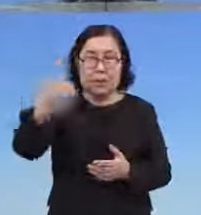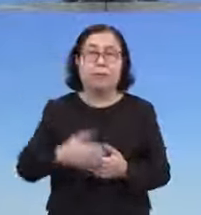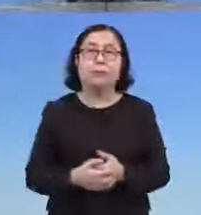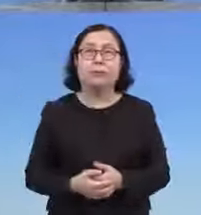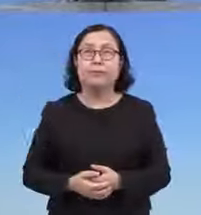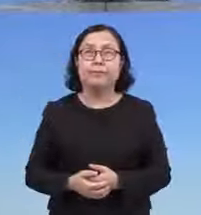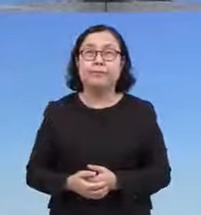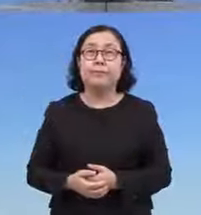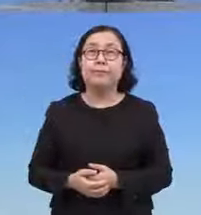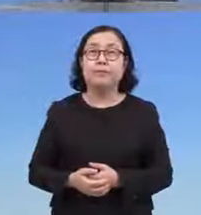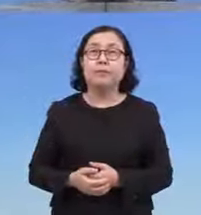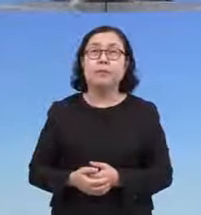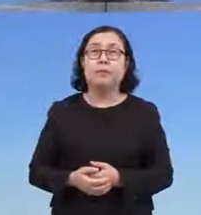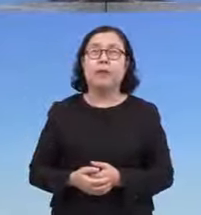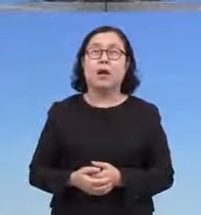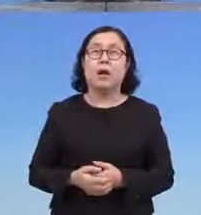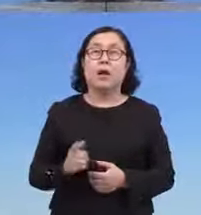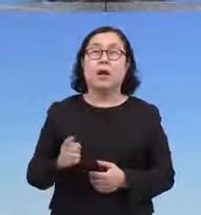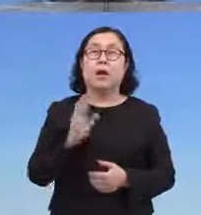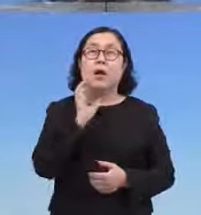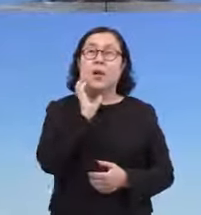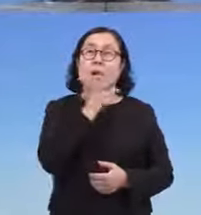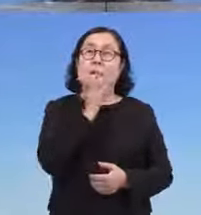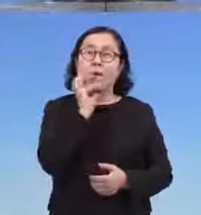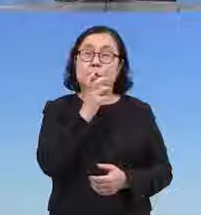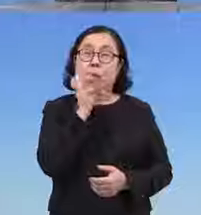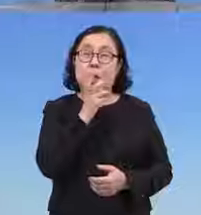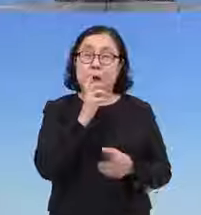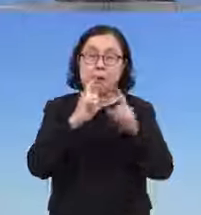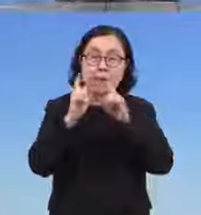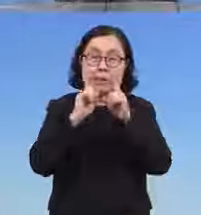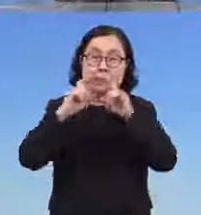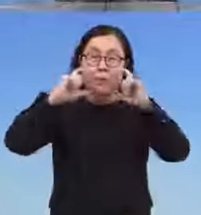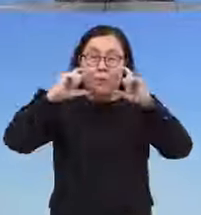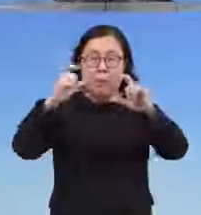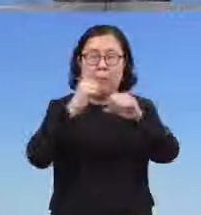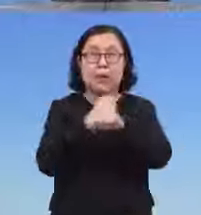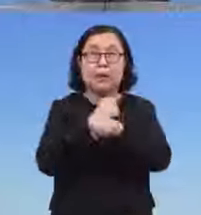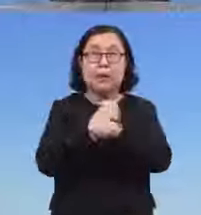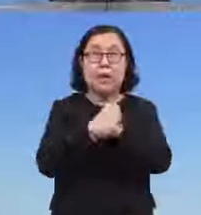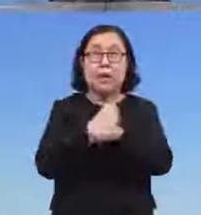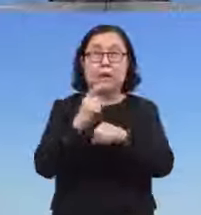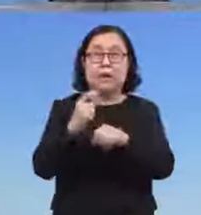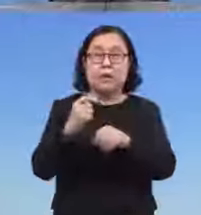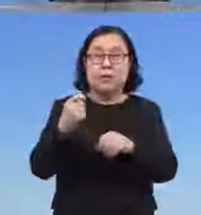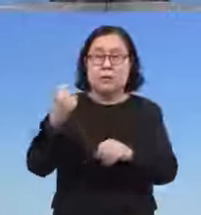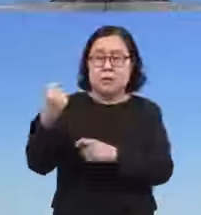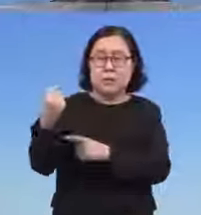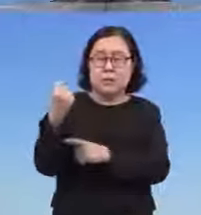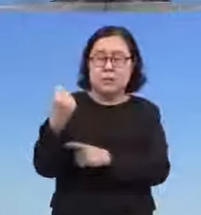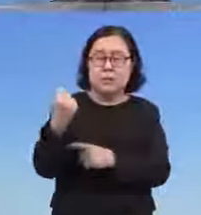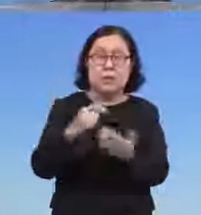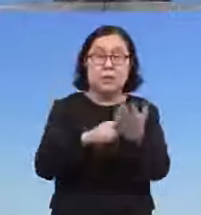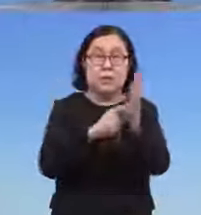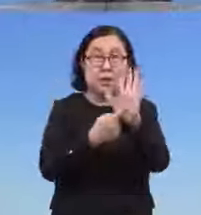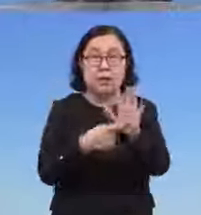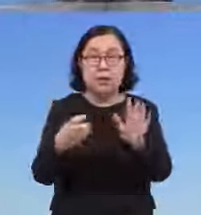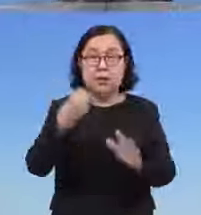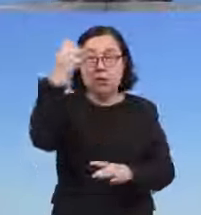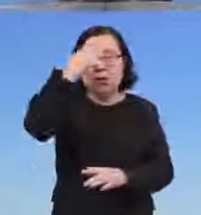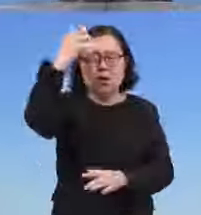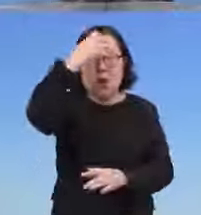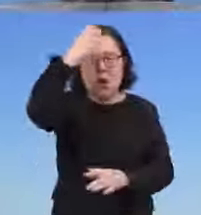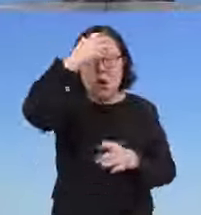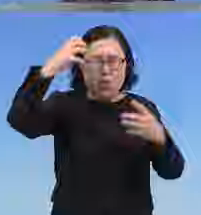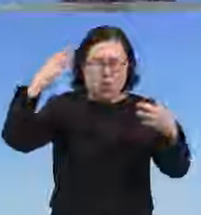좀 확신합니다. 그 어설픈 배운 것도 없는 어부인 자기가 말씀을 전하는데 그 말씀에 파워풀한 영향력이